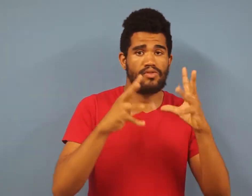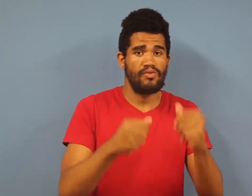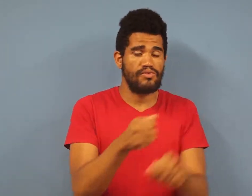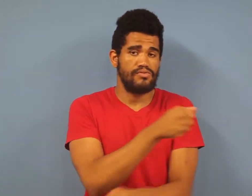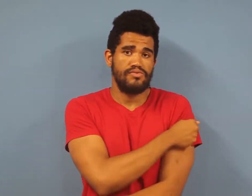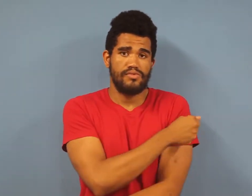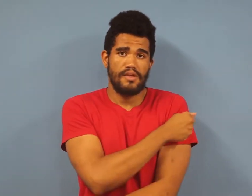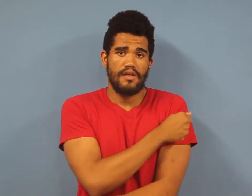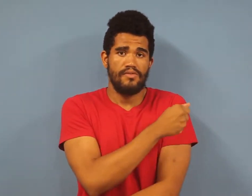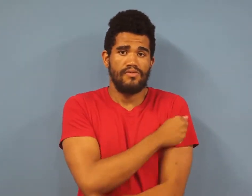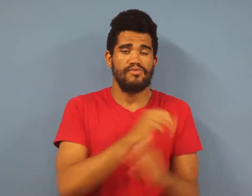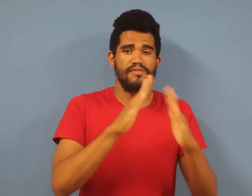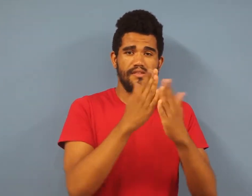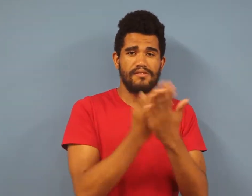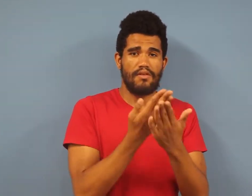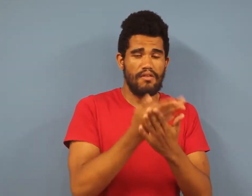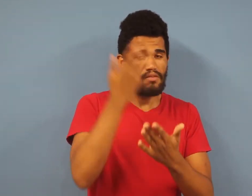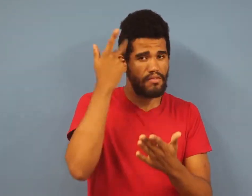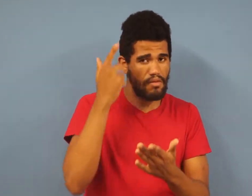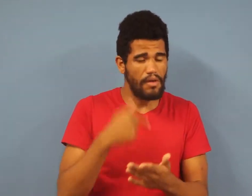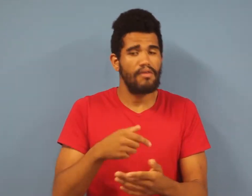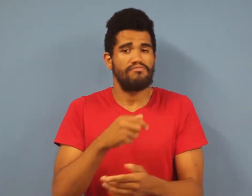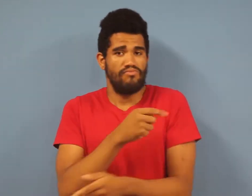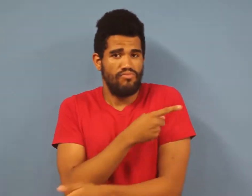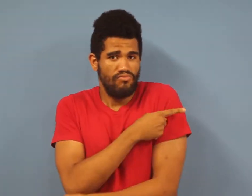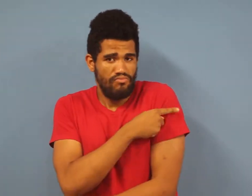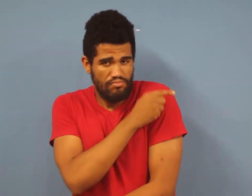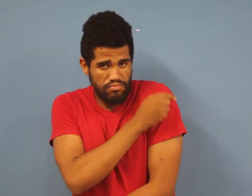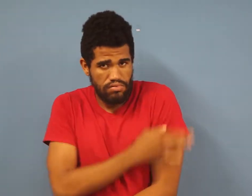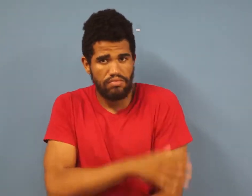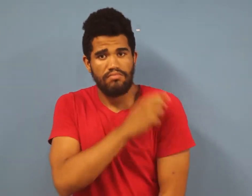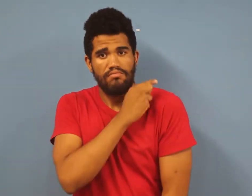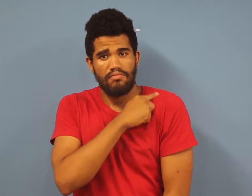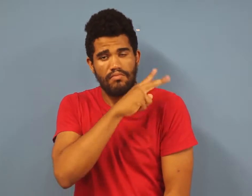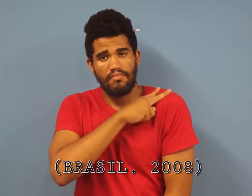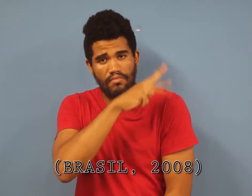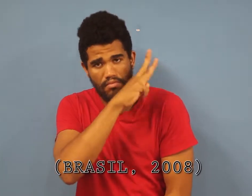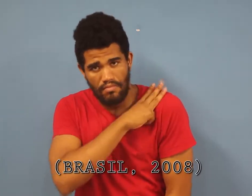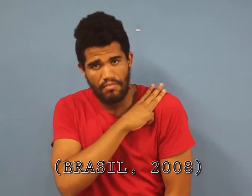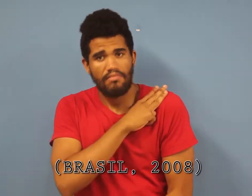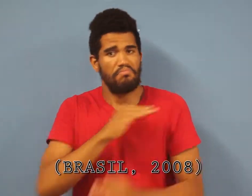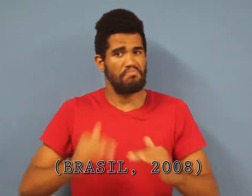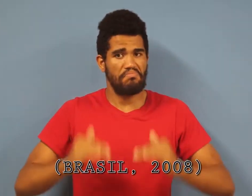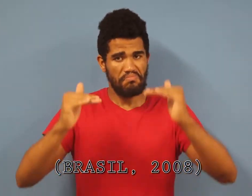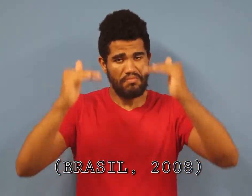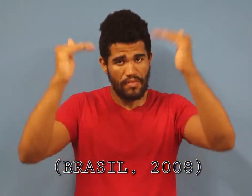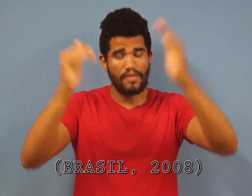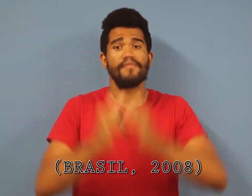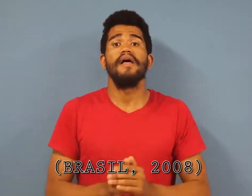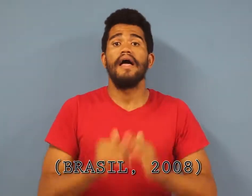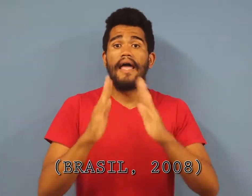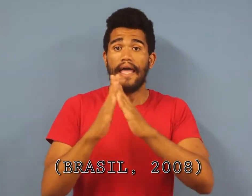modalidades de ensino Brasil 2008. Assim, a educação especial passou a se